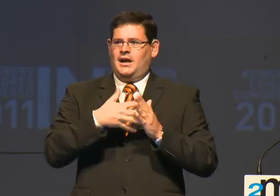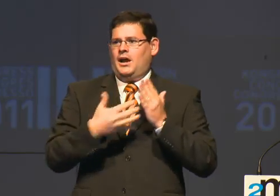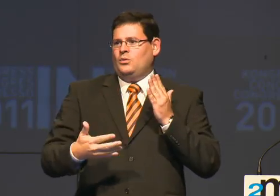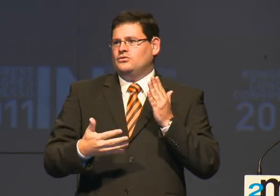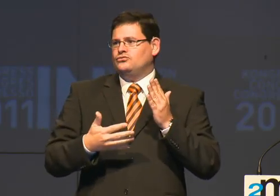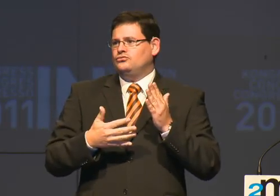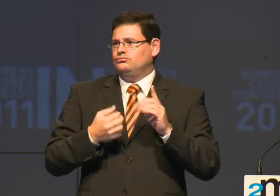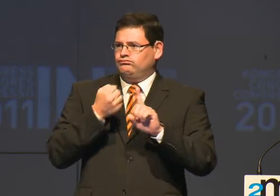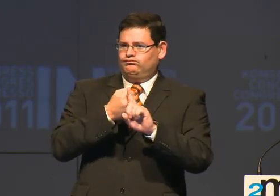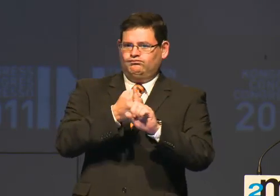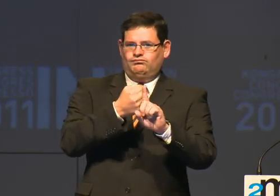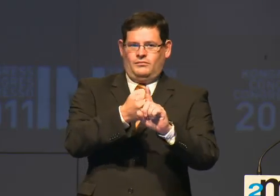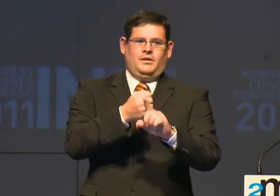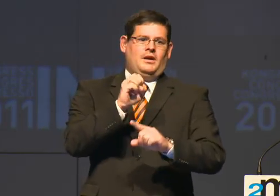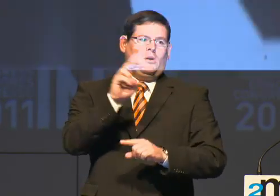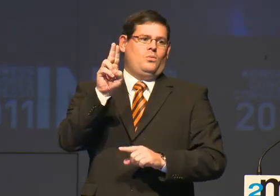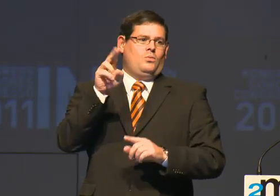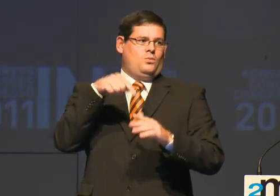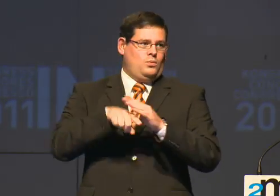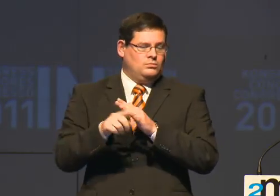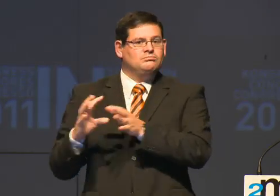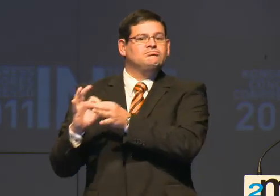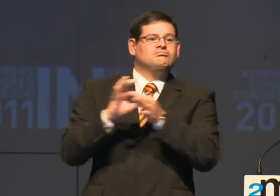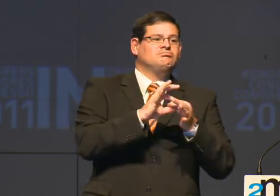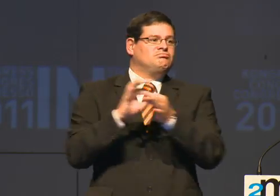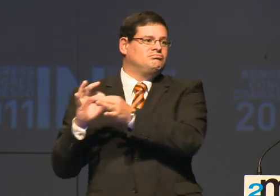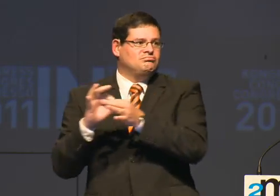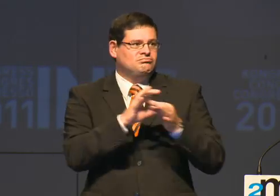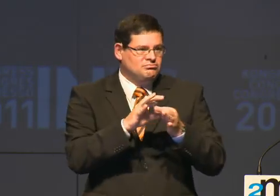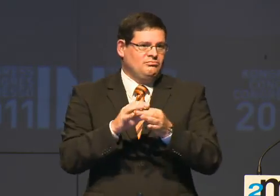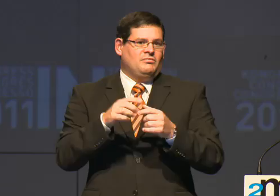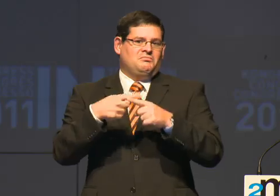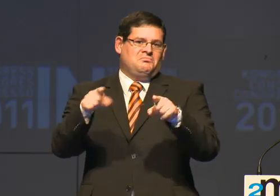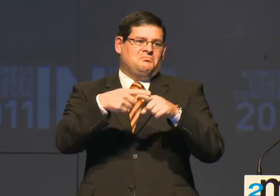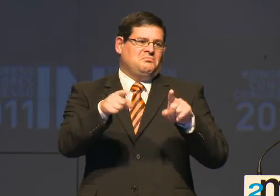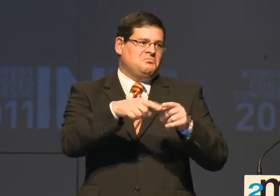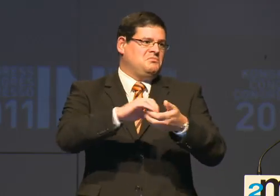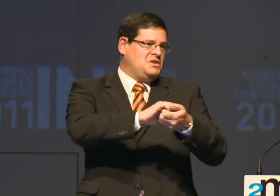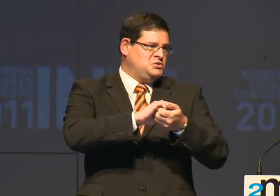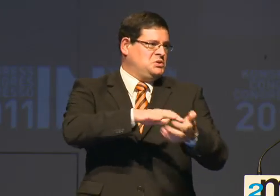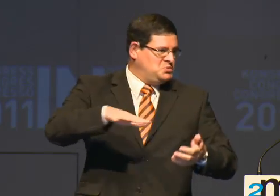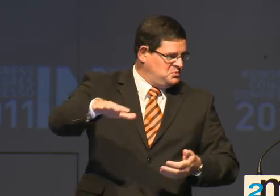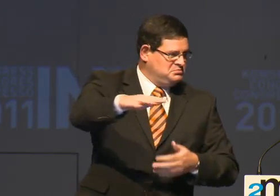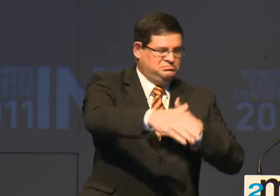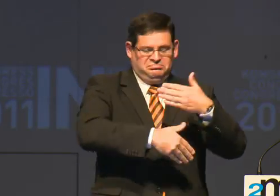Donc, je fais partie du Parlement européen, donc je m'exprime en langue des signes.